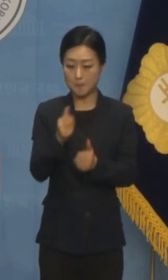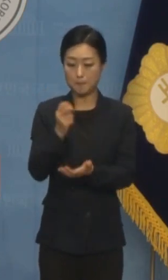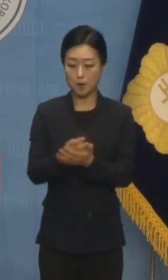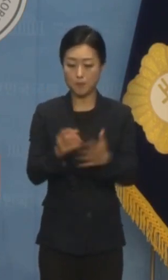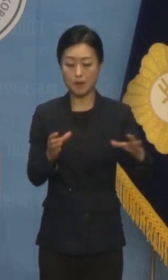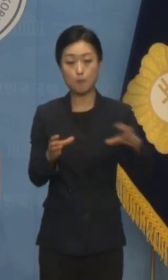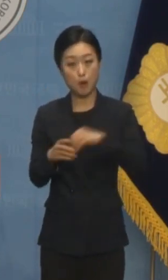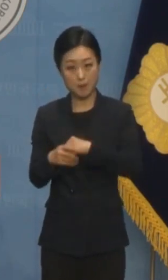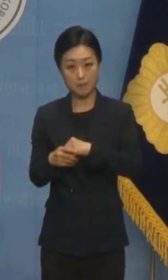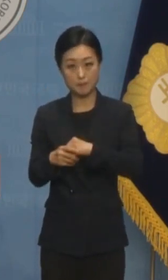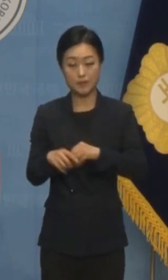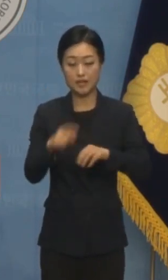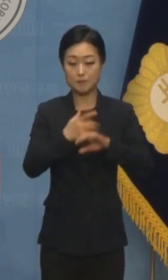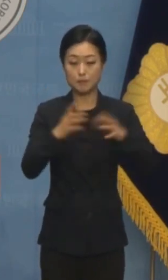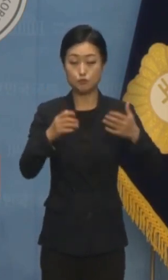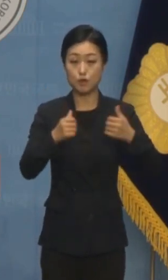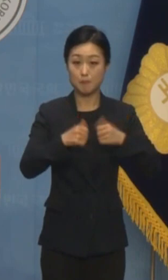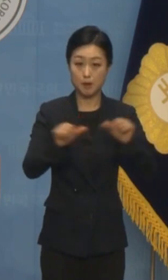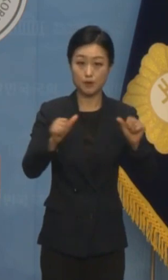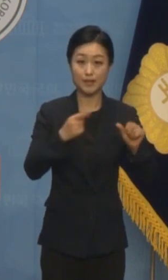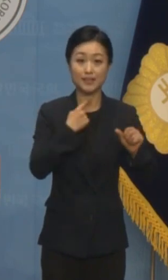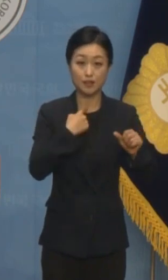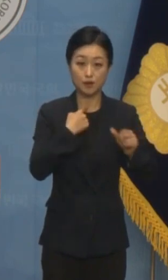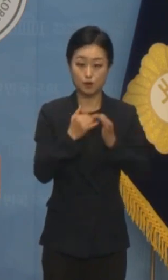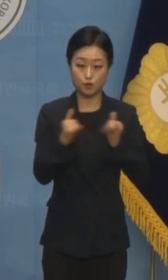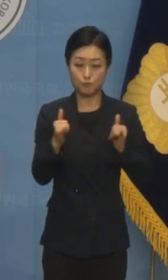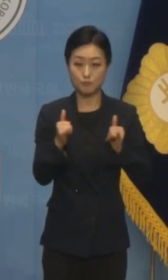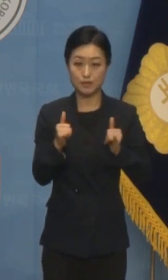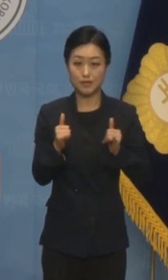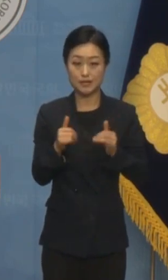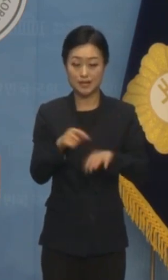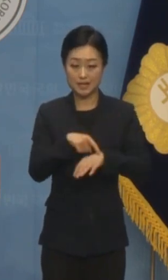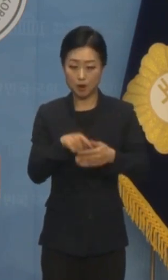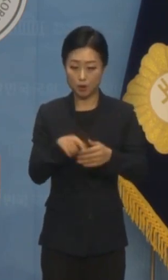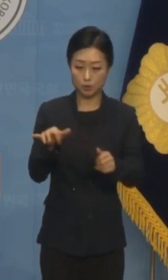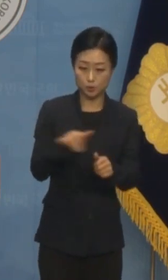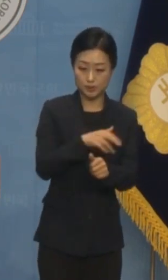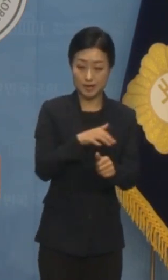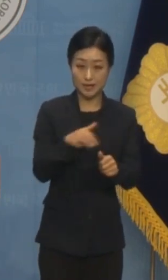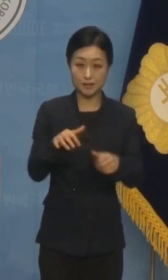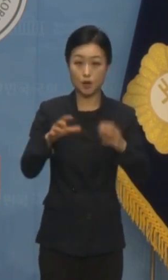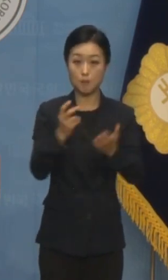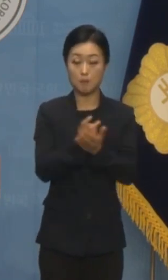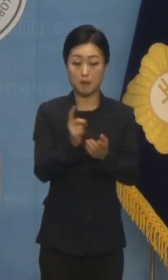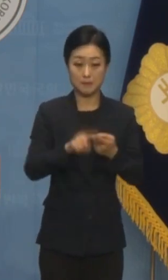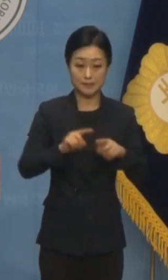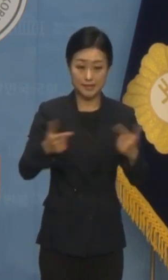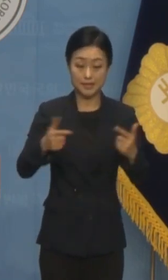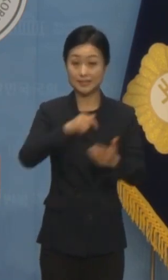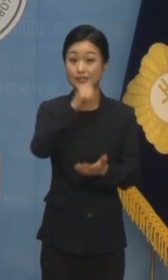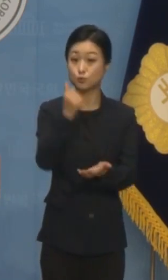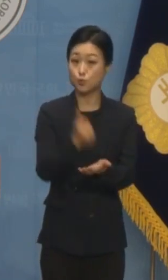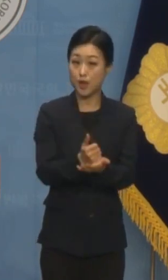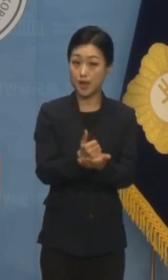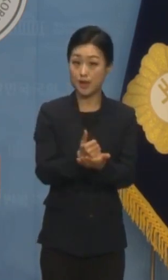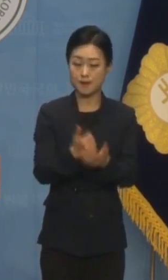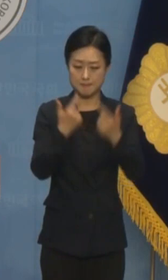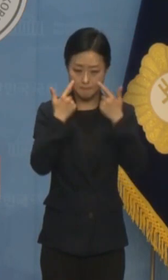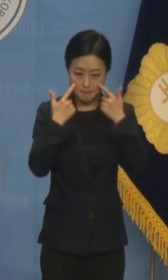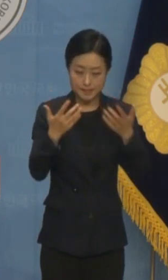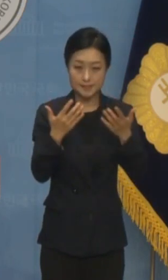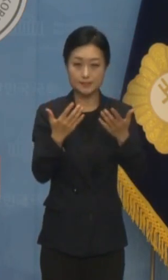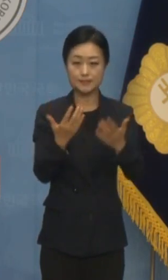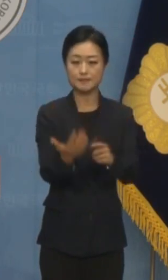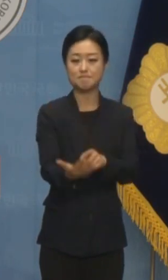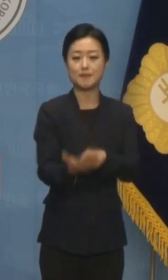포함시켜서라도 민주주의를 파괴하고 국민 여론을 조작 오도하는 반헌법적 범죄를 반드시 밝혀낼